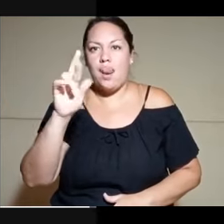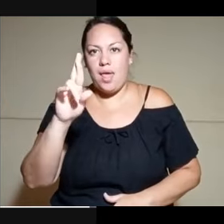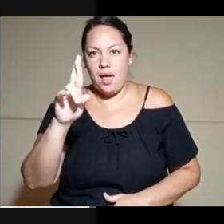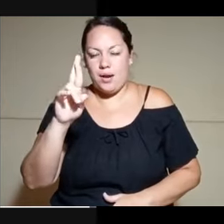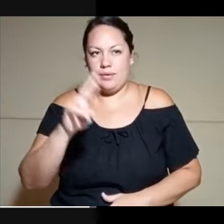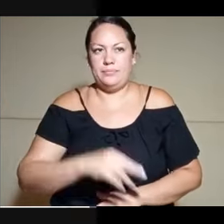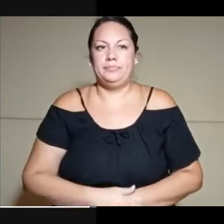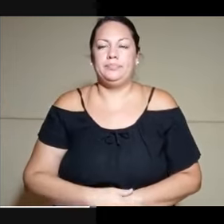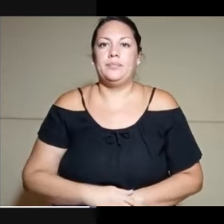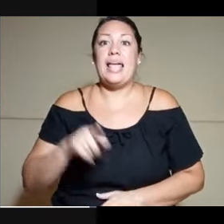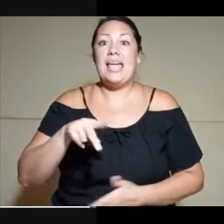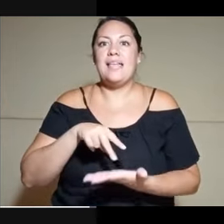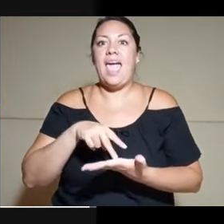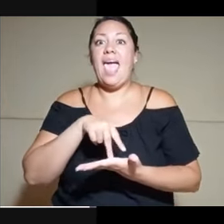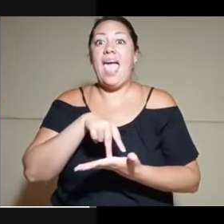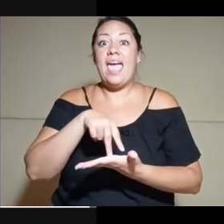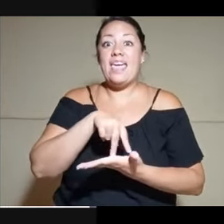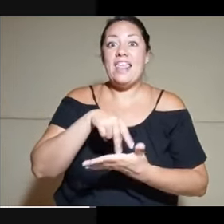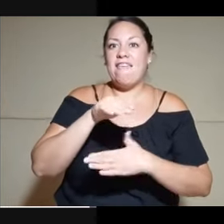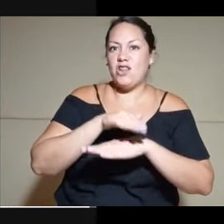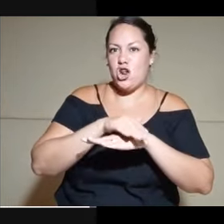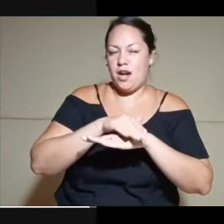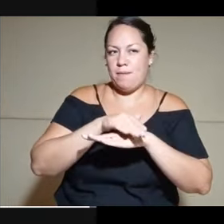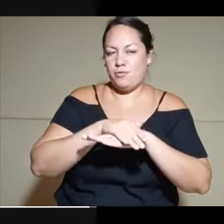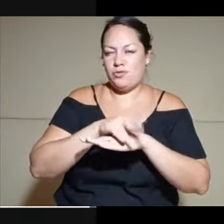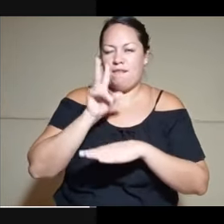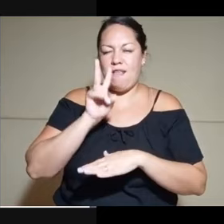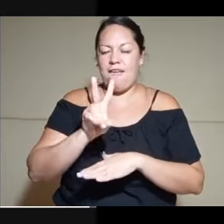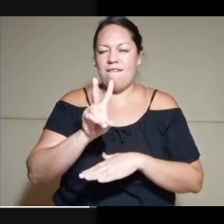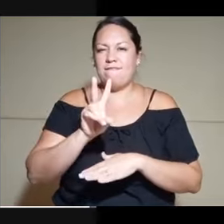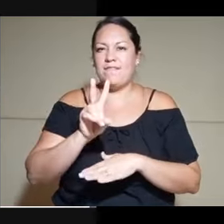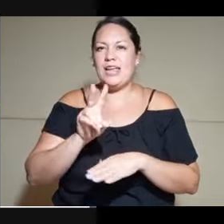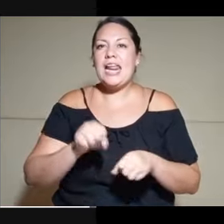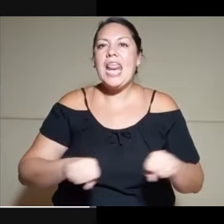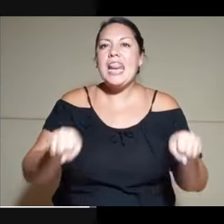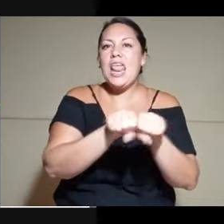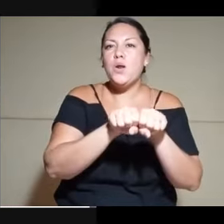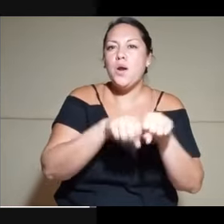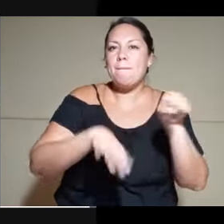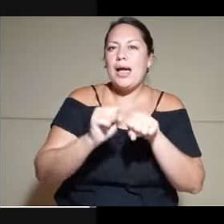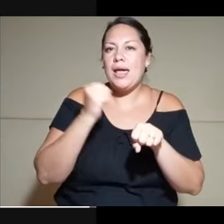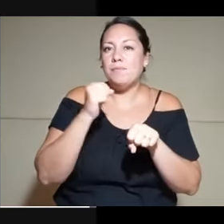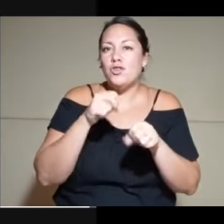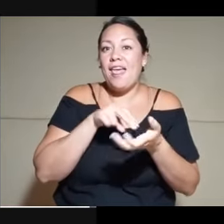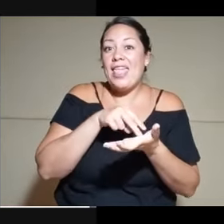los núcleos de la vía vestibular, o sea que hay núcleos vestibulares. Cuando veamos la vía vestibular, que es la vía del equilibrio, vamos